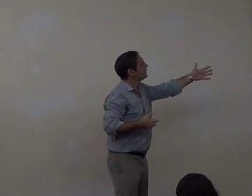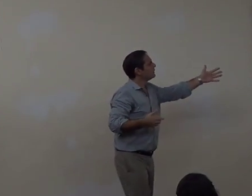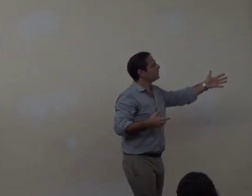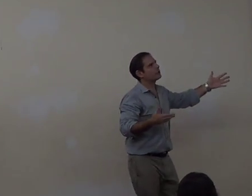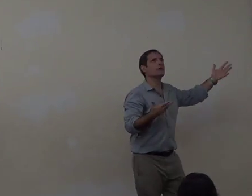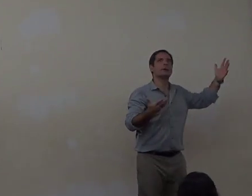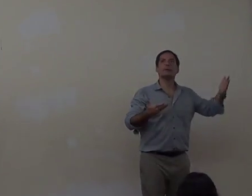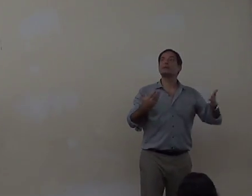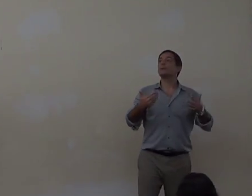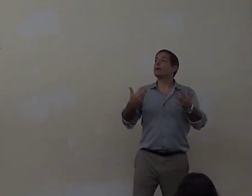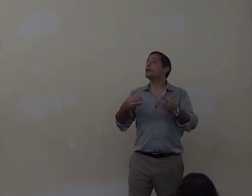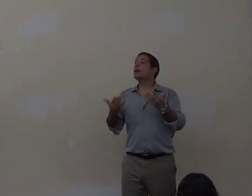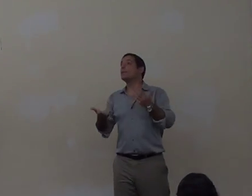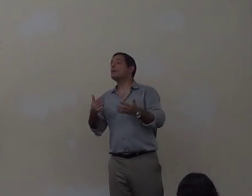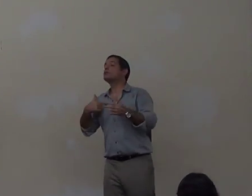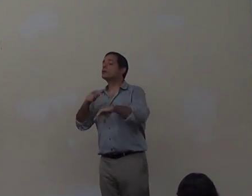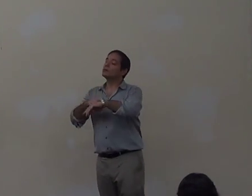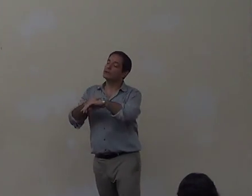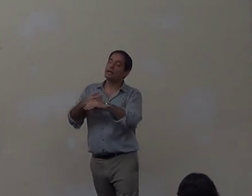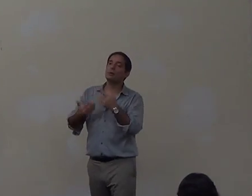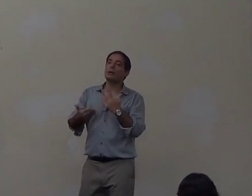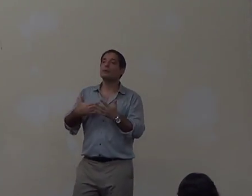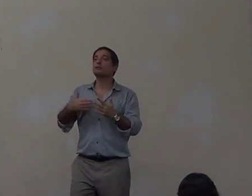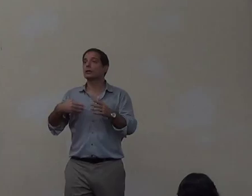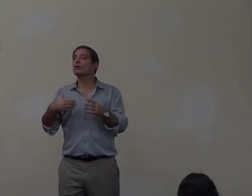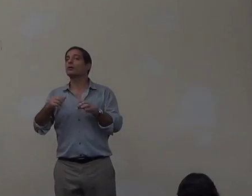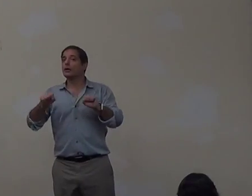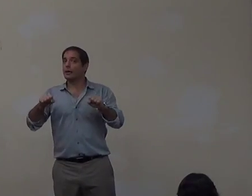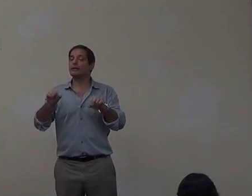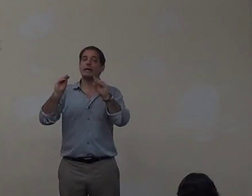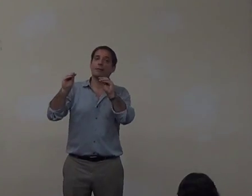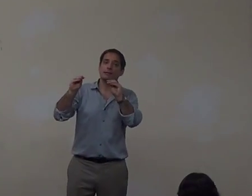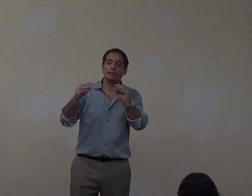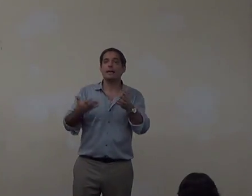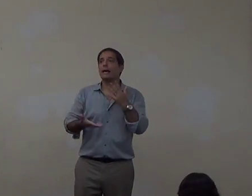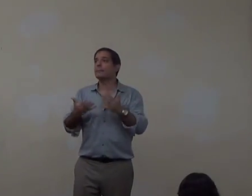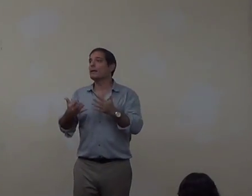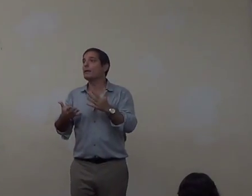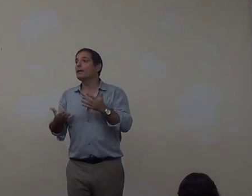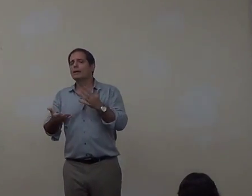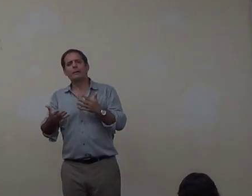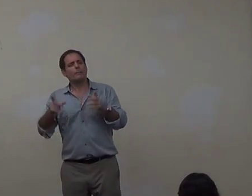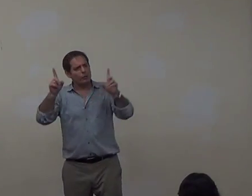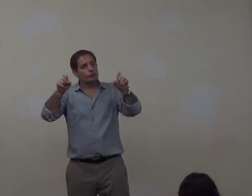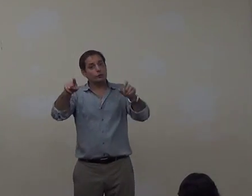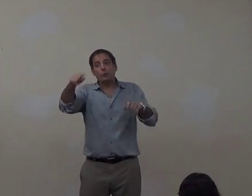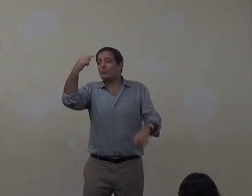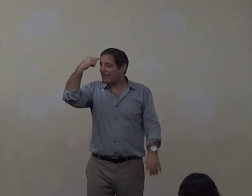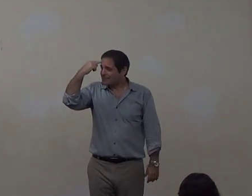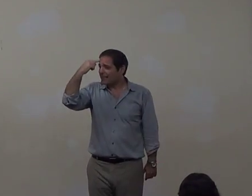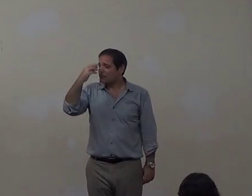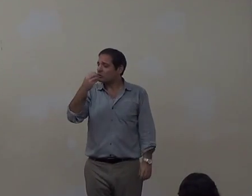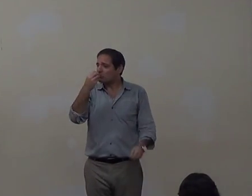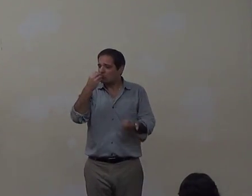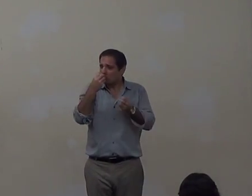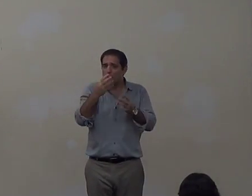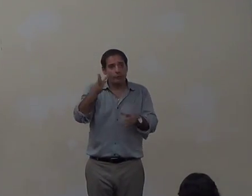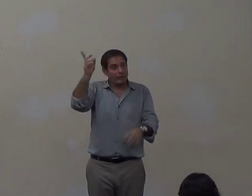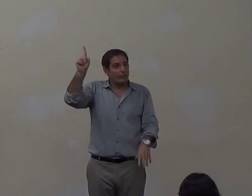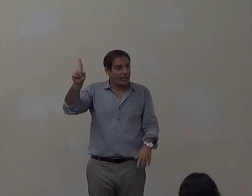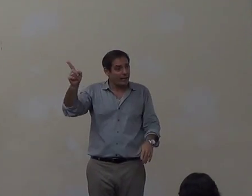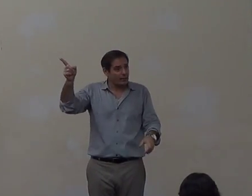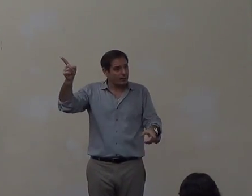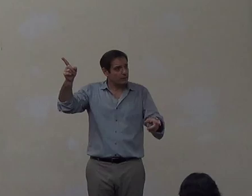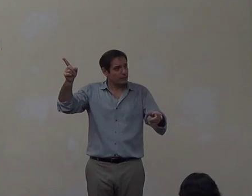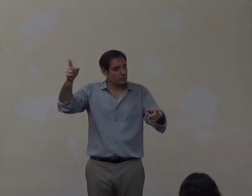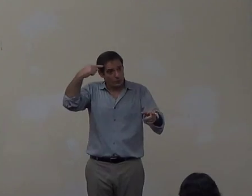vivimos? ¿Qué yo, maybe yo tengo tiempo, maybe yo tengo habilidad para enseñar, maybe? Pregunto, ¿tú piensas que eso no